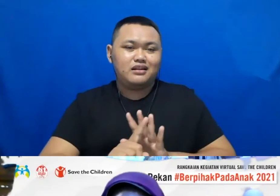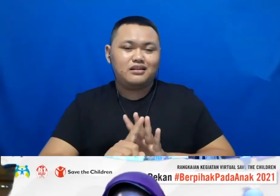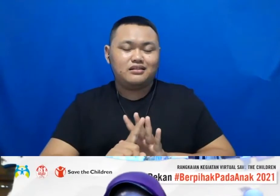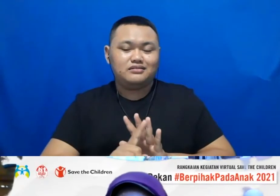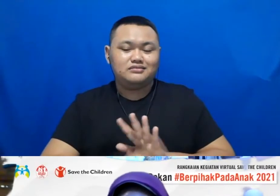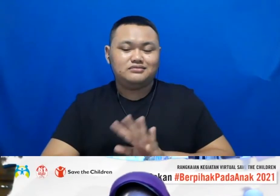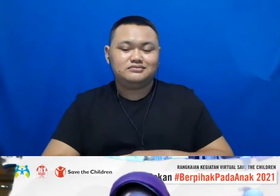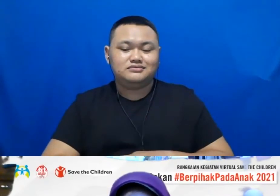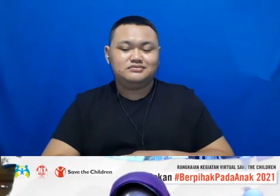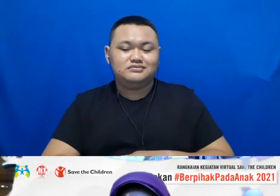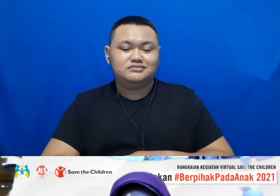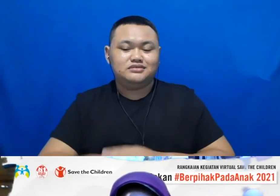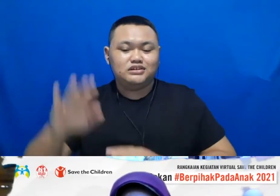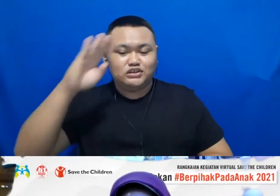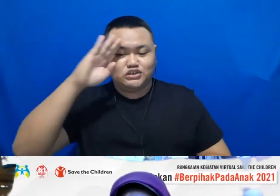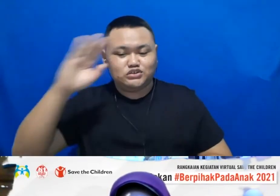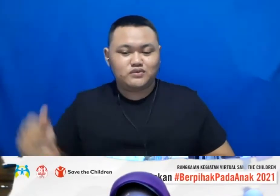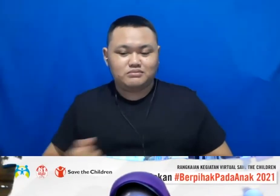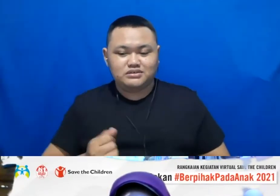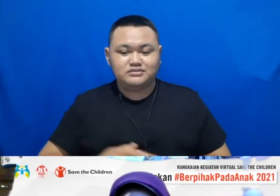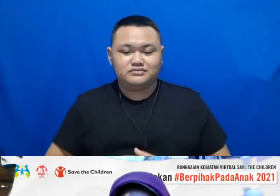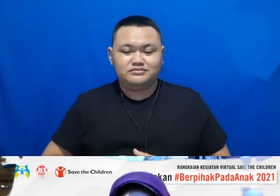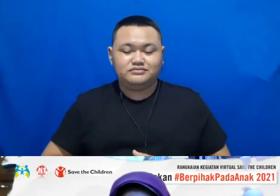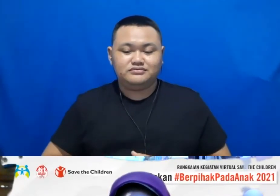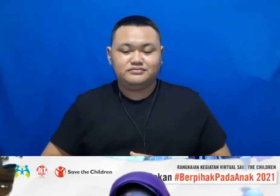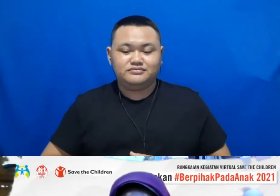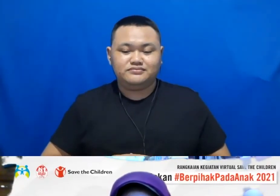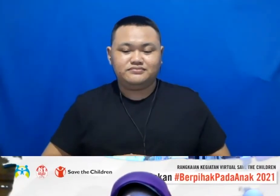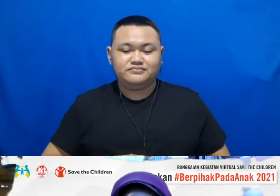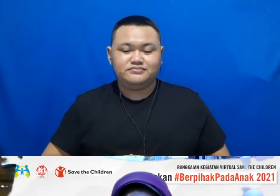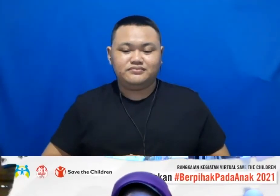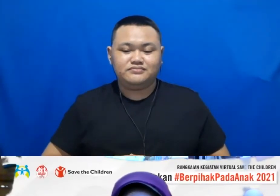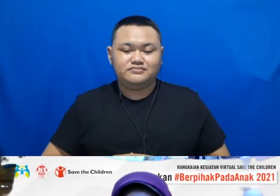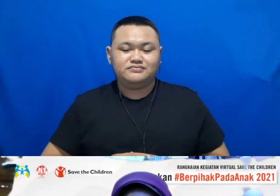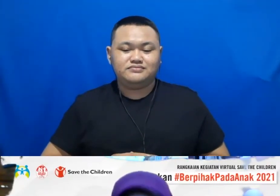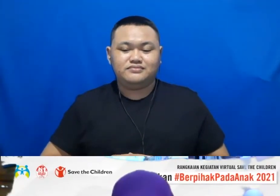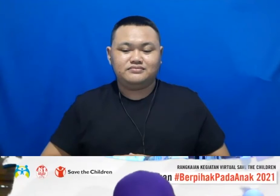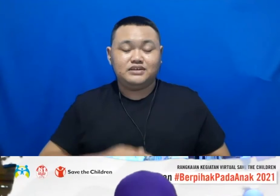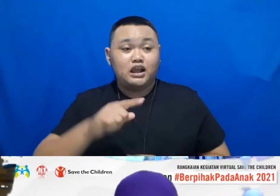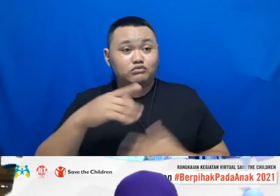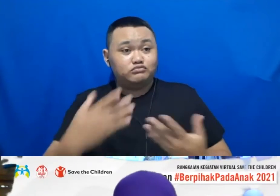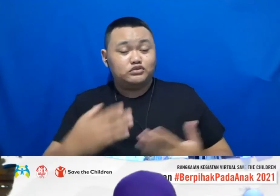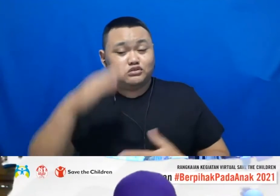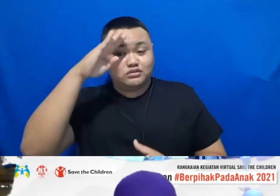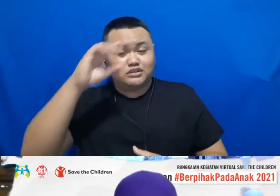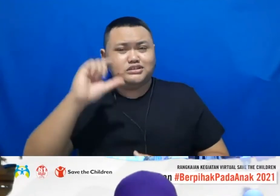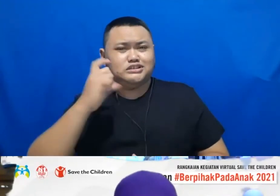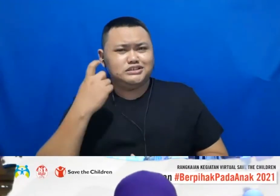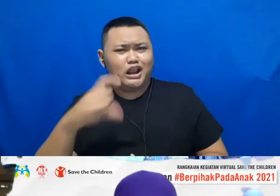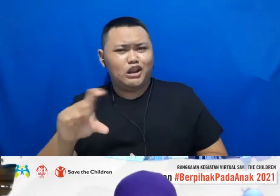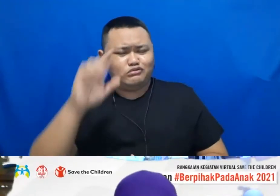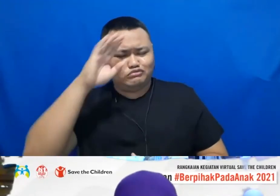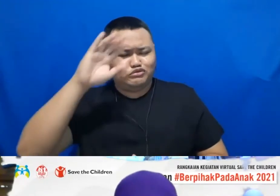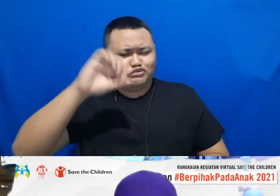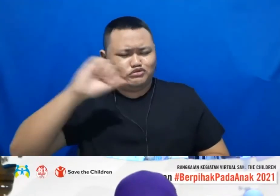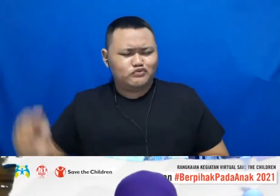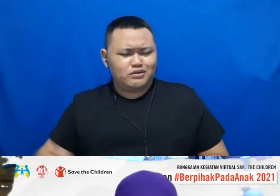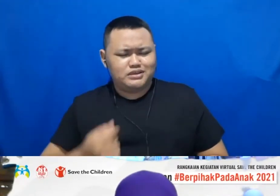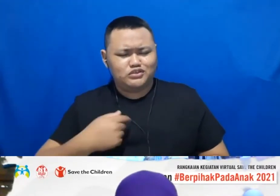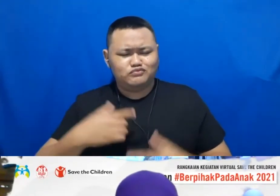Dan pada ekstrakurikuler yang lain juga sama. Jadi seperti Komandan Paskibra itu di 2